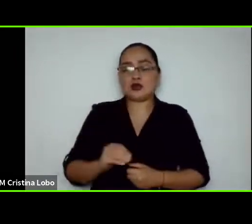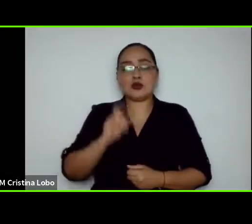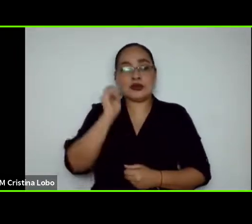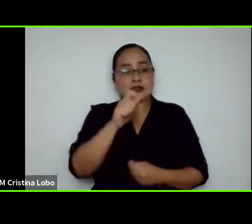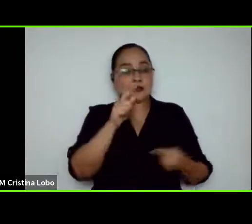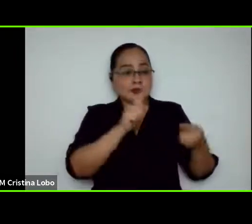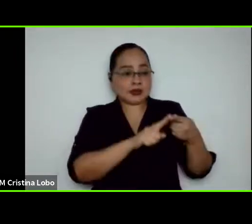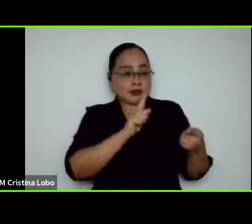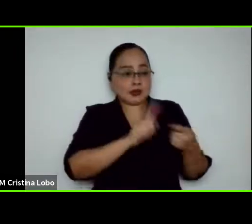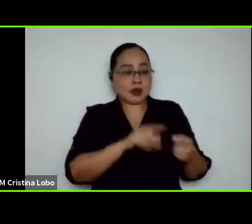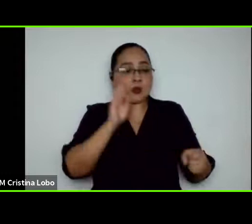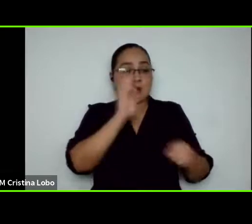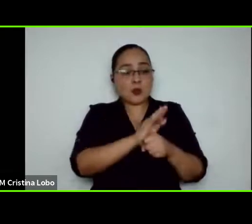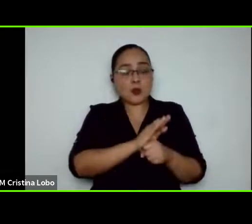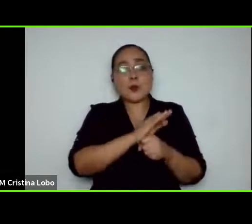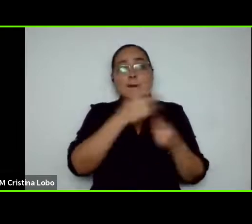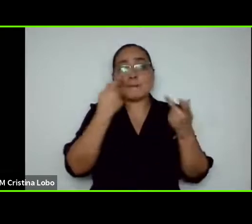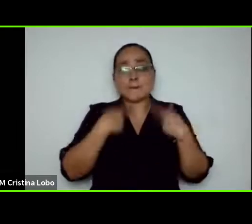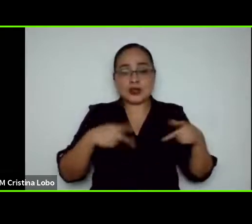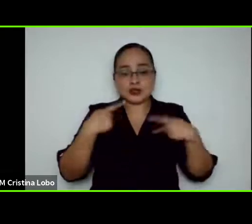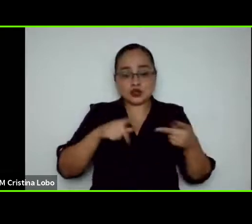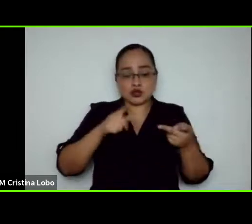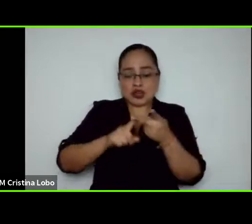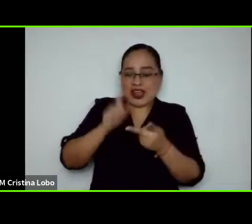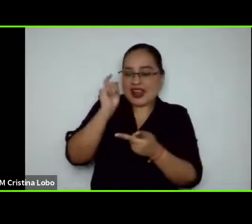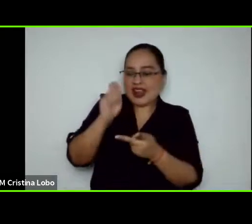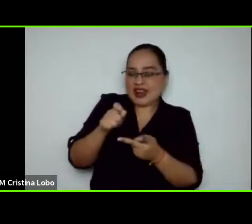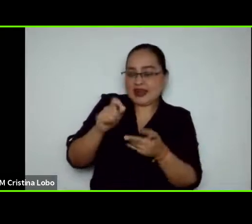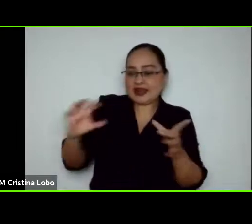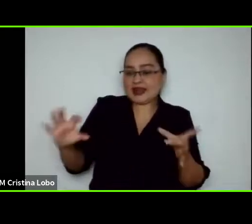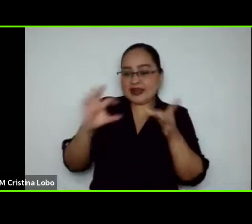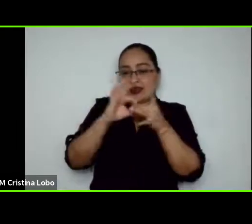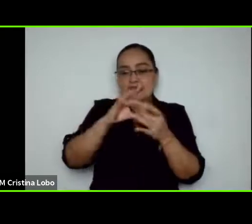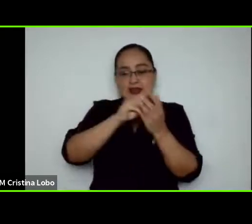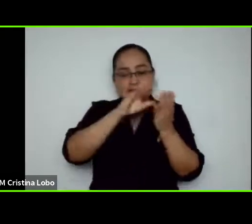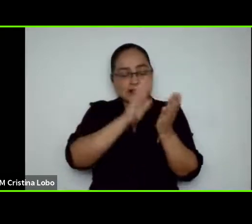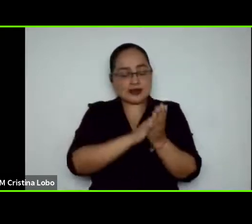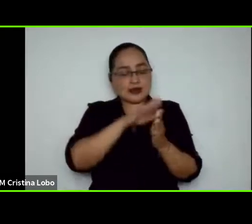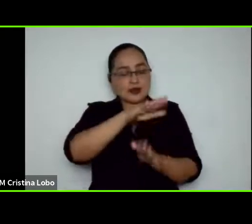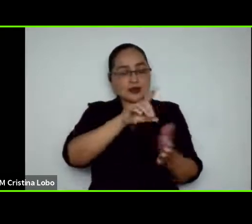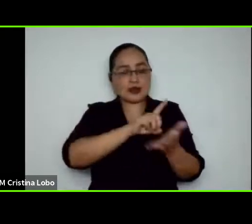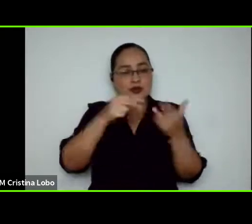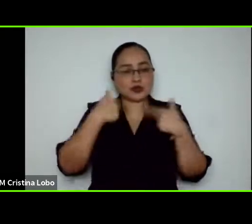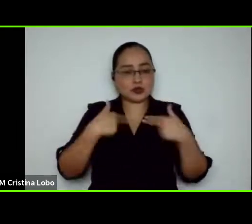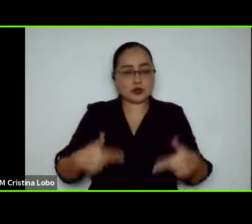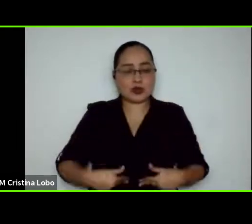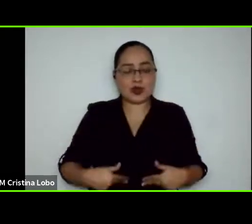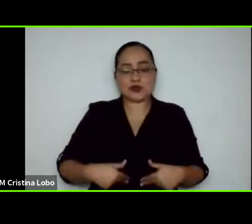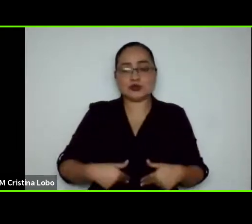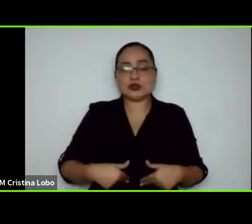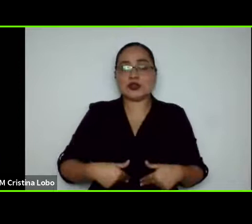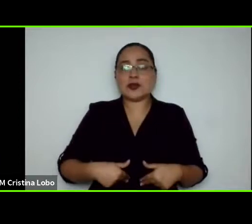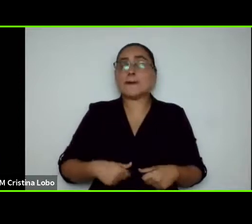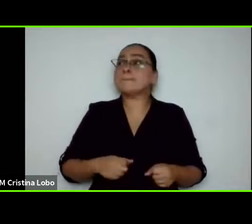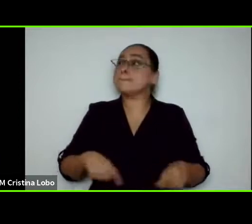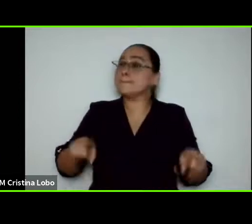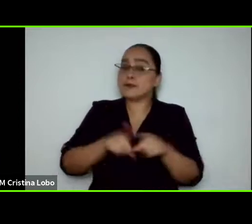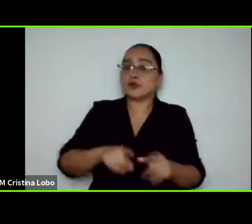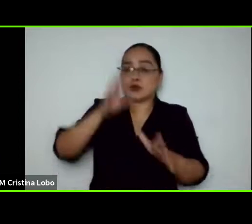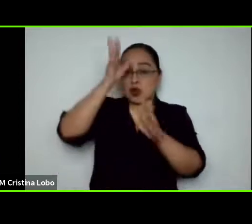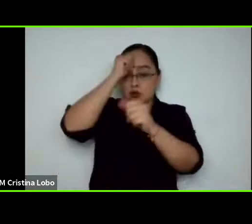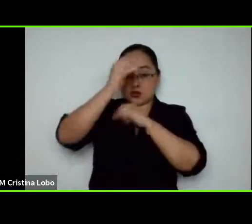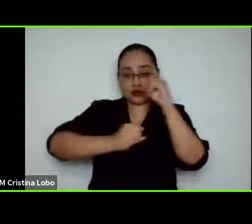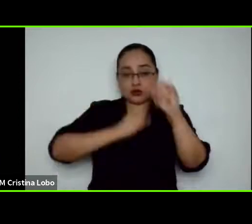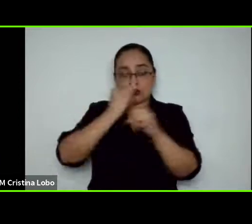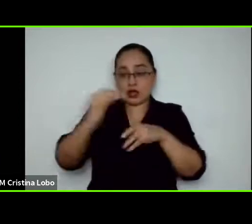principios de interpretación, ¿no? Por ejemplo, de los derechos humanos previstos en la Constitución, que dice que se interpretarán también a la luz de los tratados